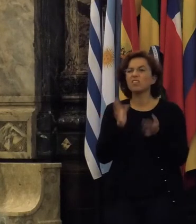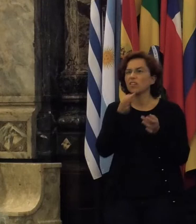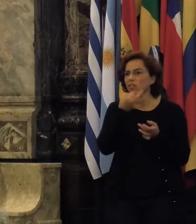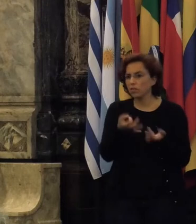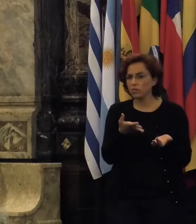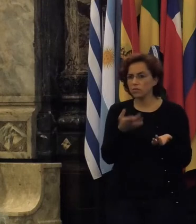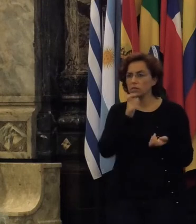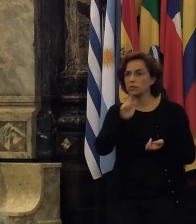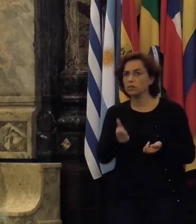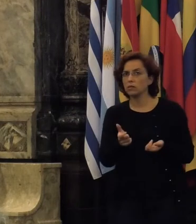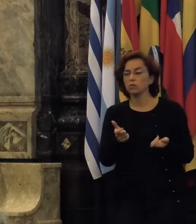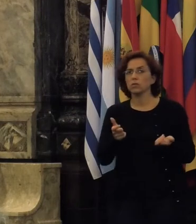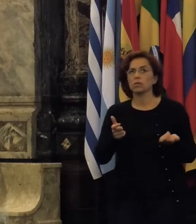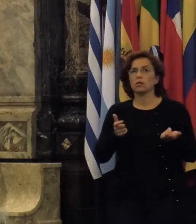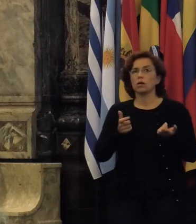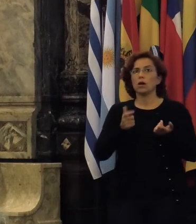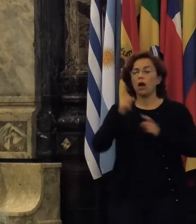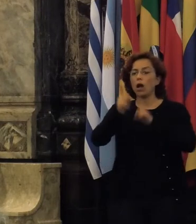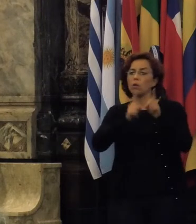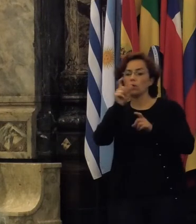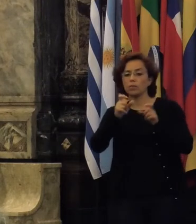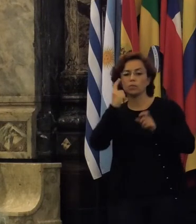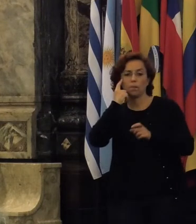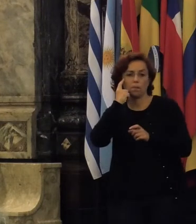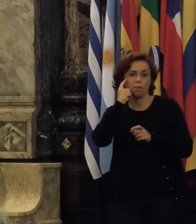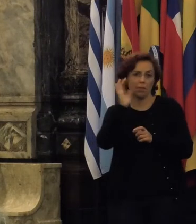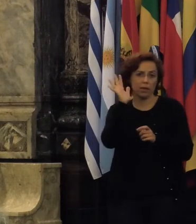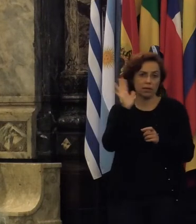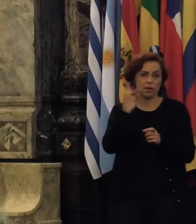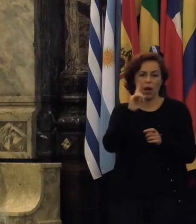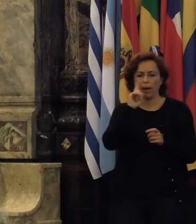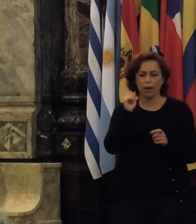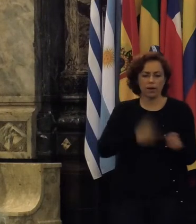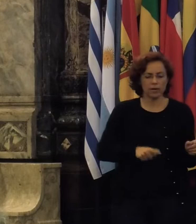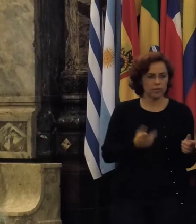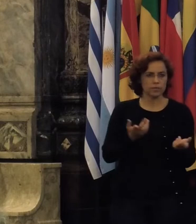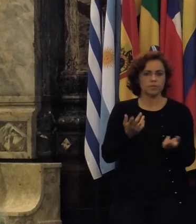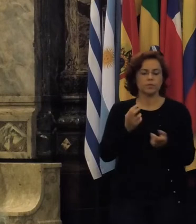¿Significa, como algunos pueden suponer, rápido nos podemos